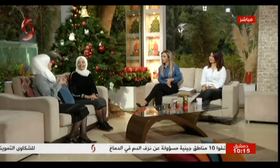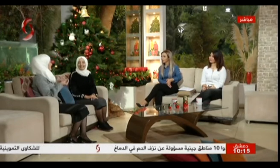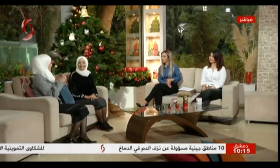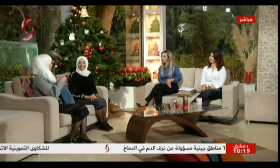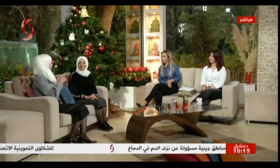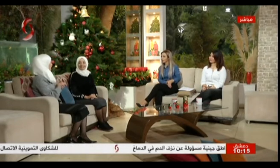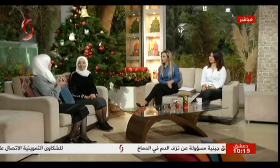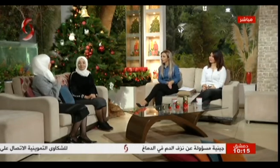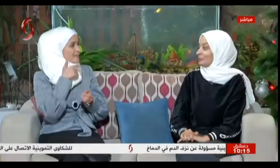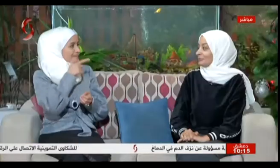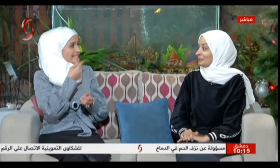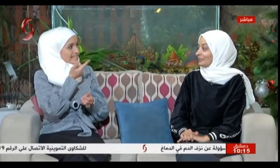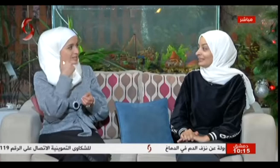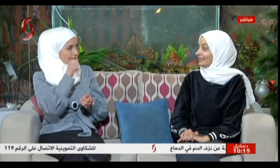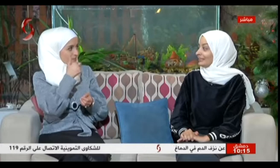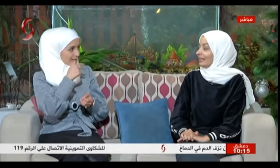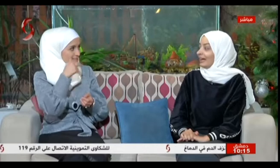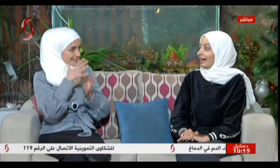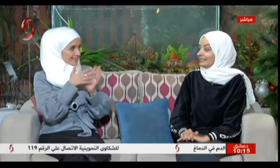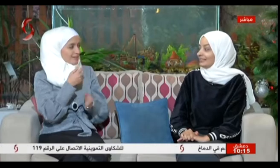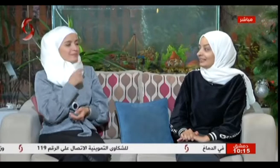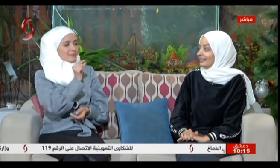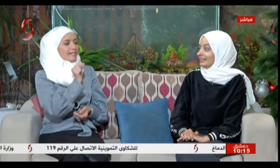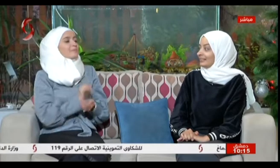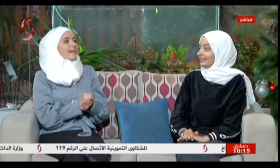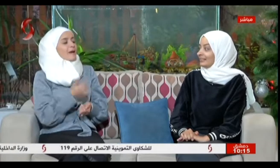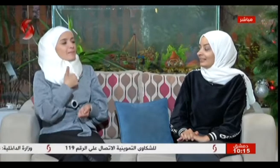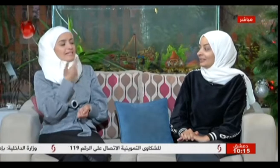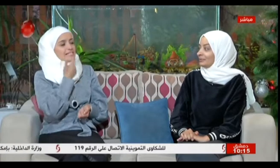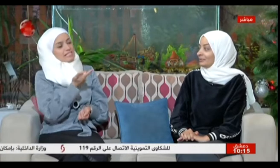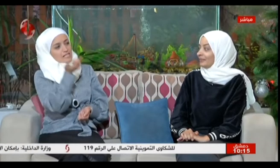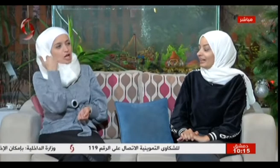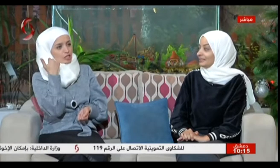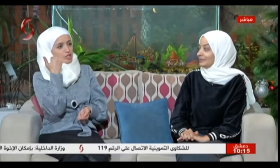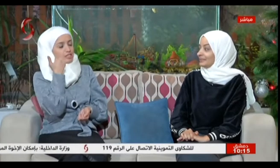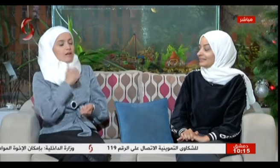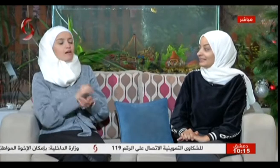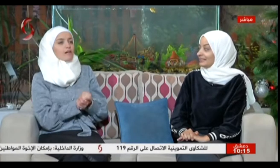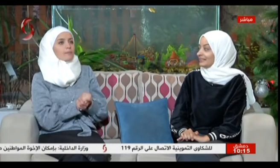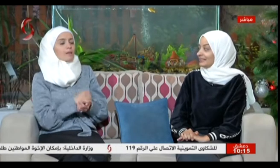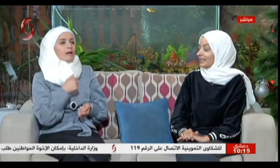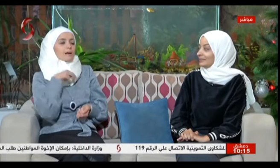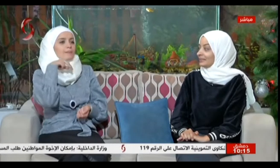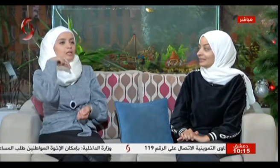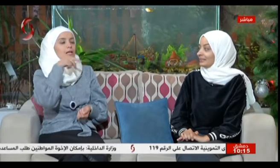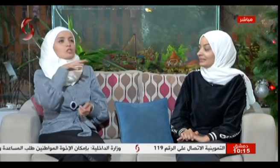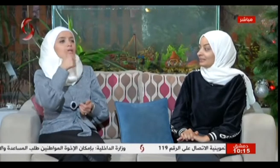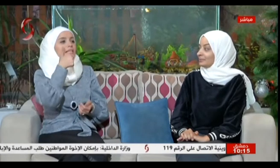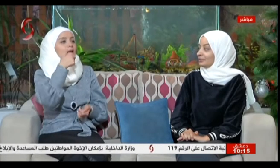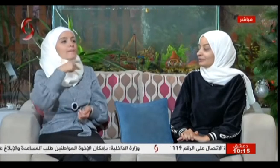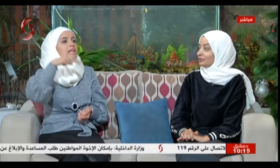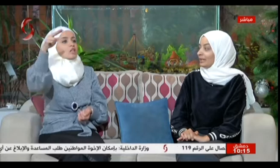مبسوطين، كلهم كانوا مبسوطين. حتى أنا ورفقاتي بالسنين اللي قبل